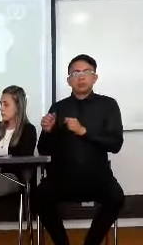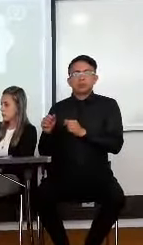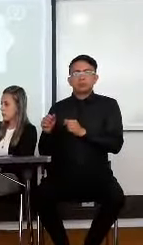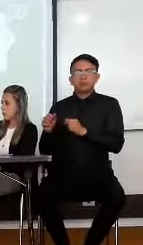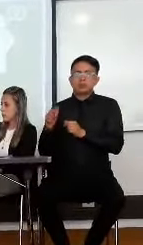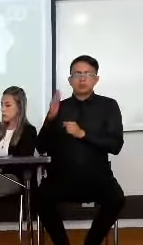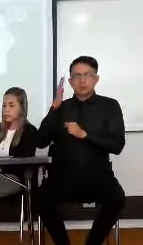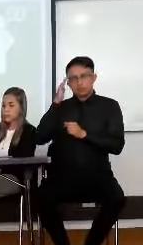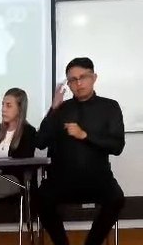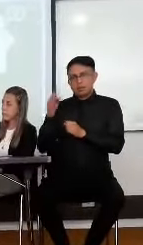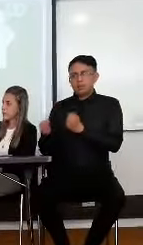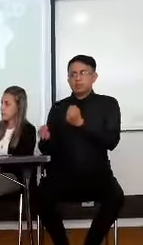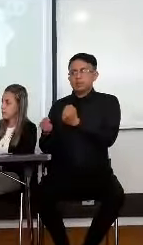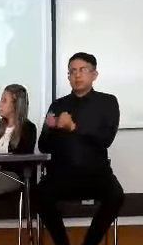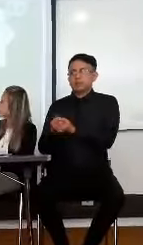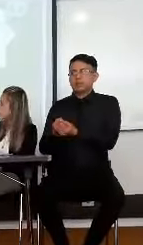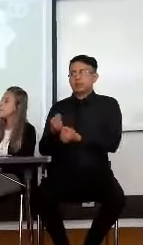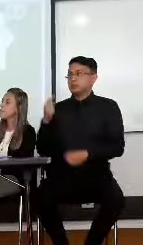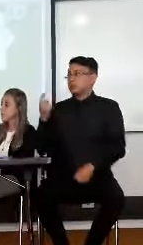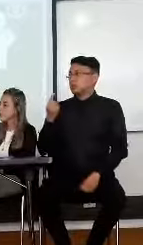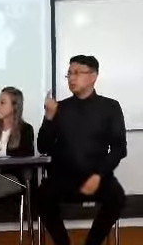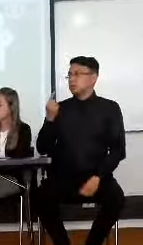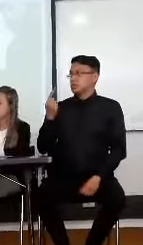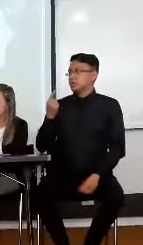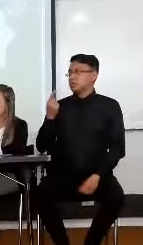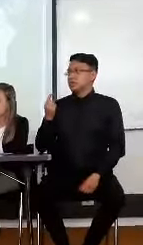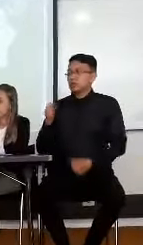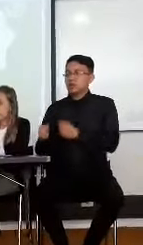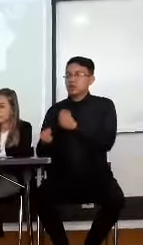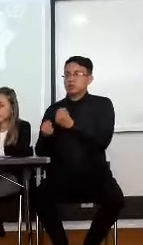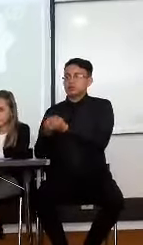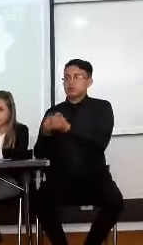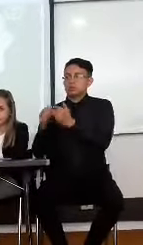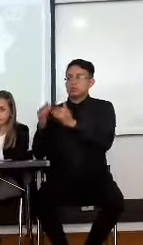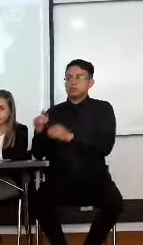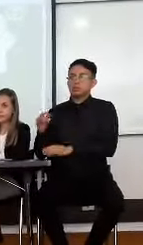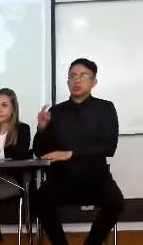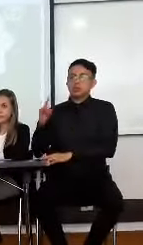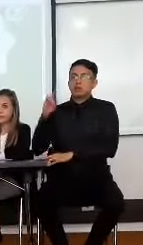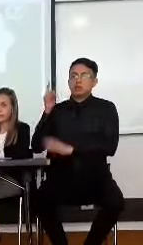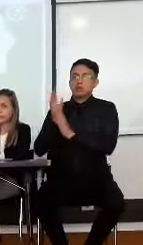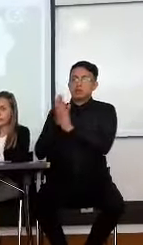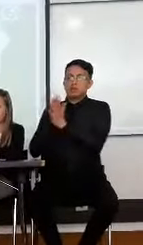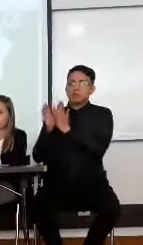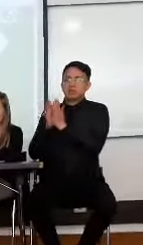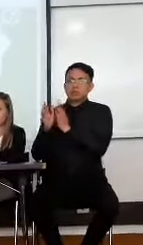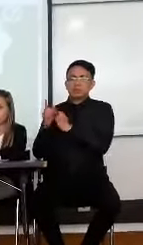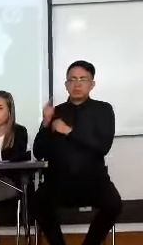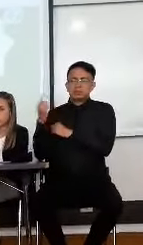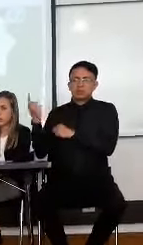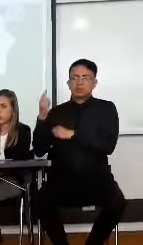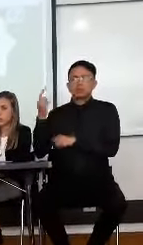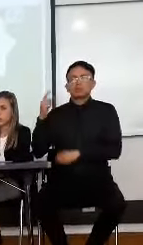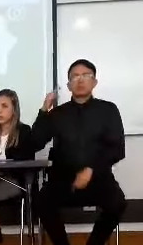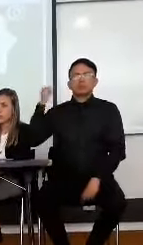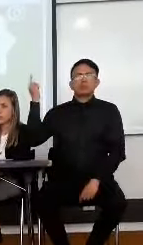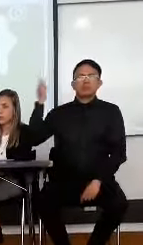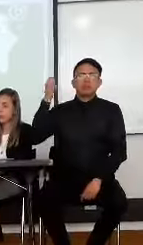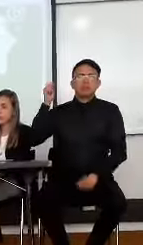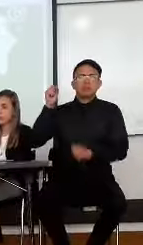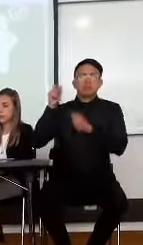no necesariamente solo es las personas con discapacidad las que requieren apoyo de información para este tema. Son